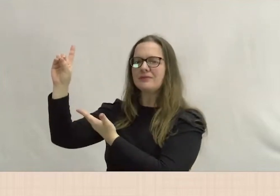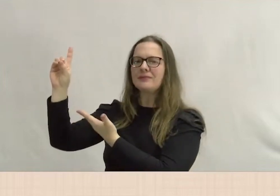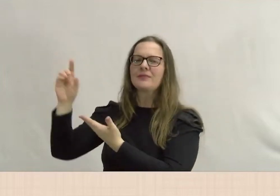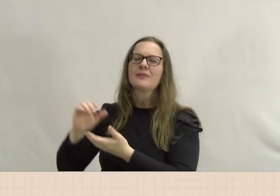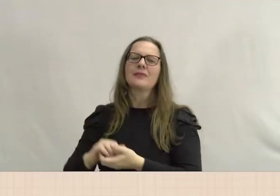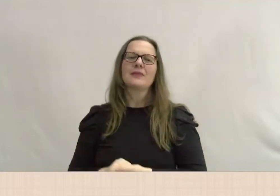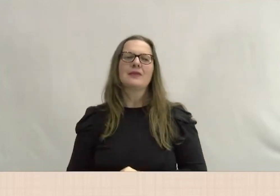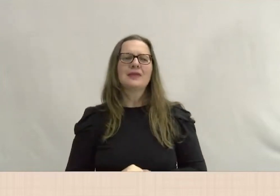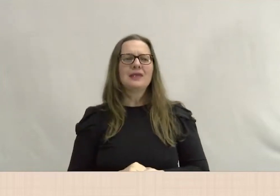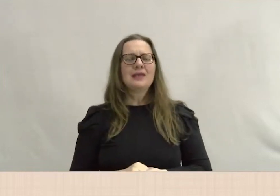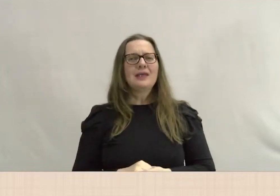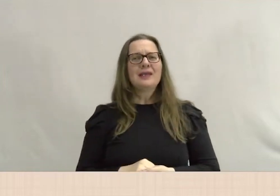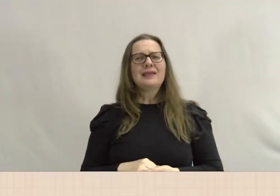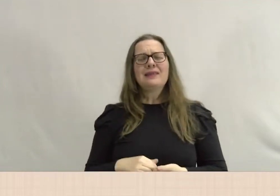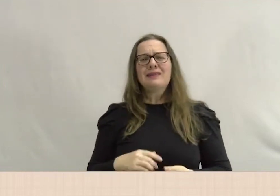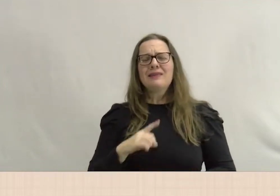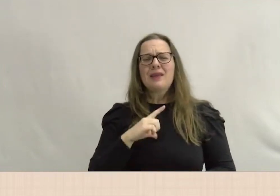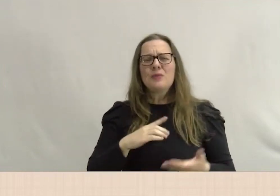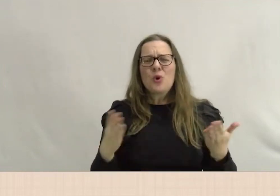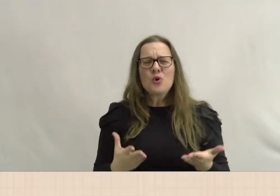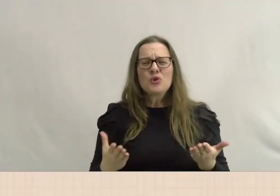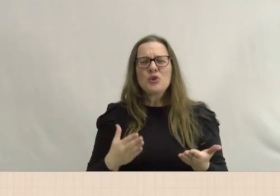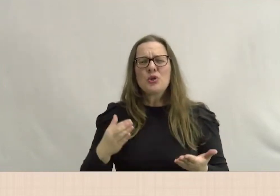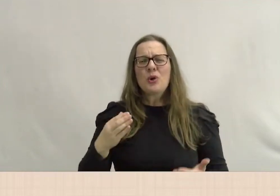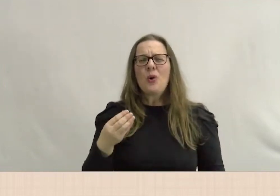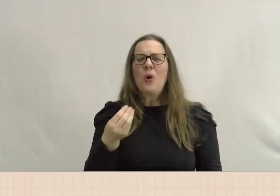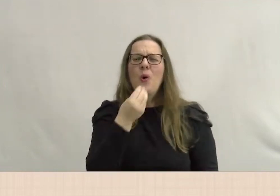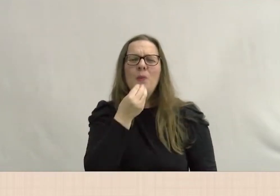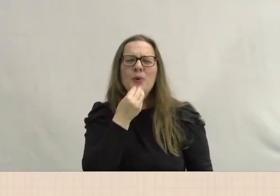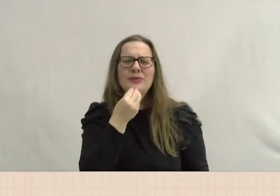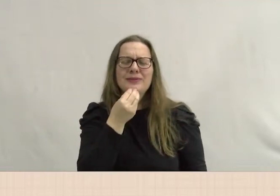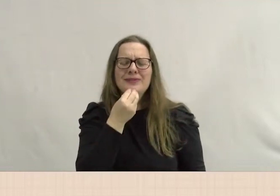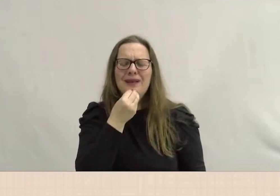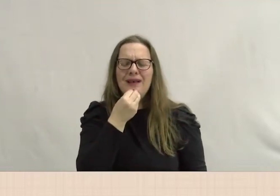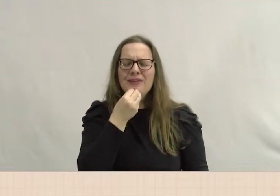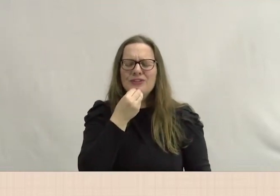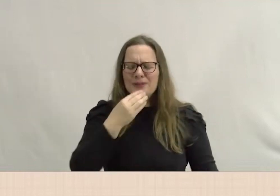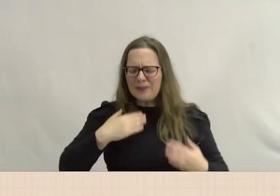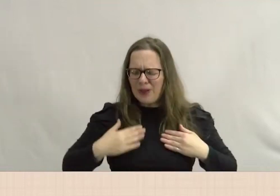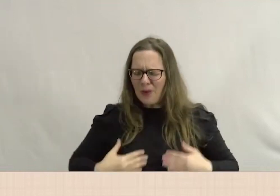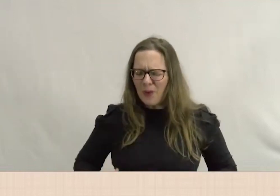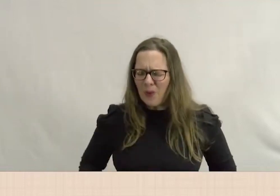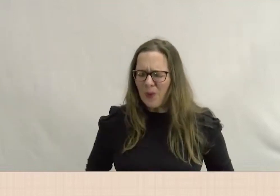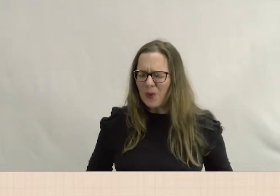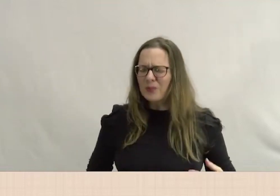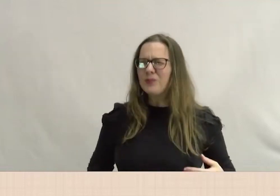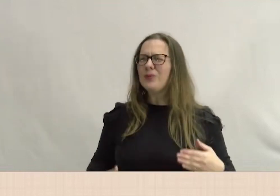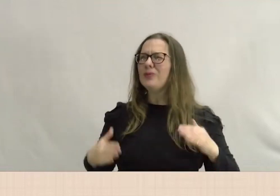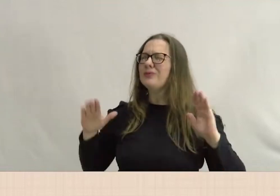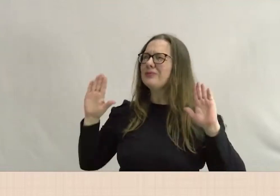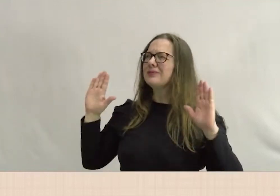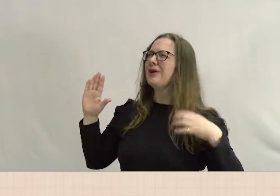só temos uma chance de viver para Deus, servir a Deus, e são enquanto meu corpo estiver vivo. Se o meu corpo morrer, irmãos,